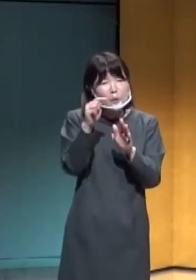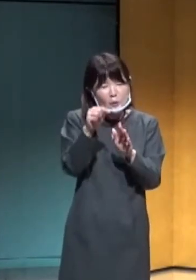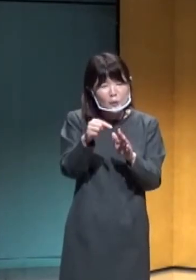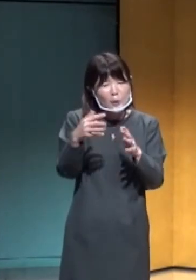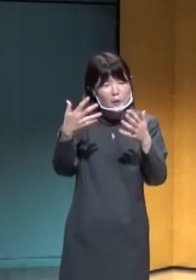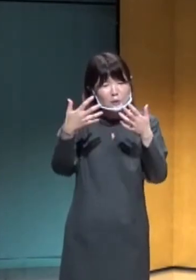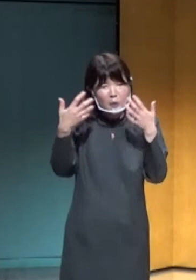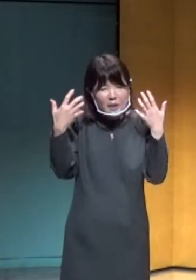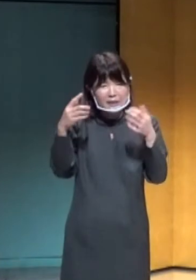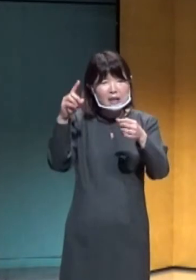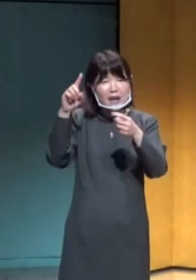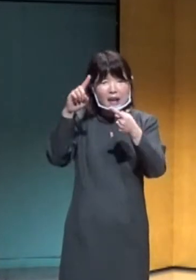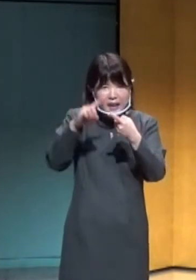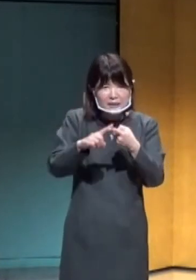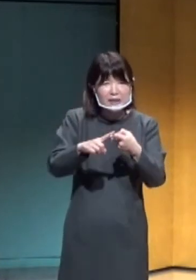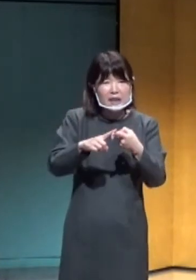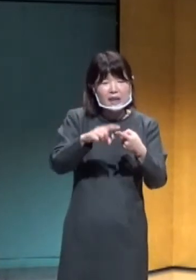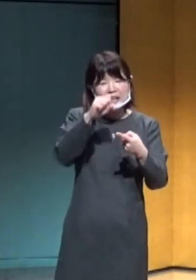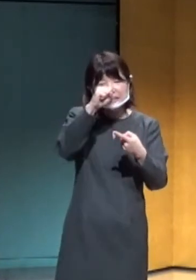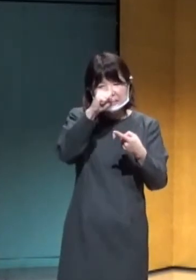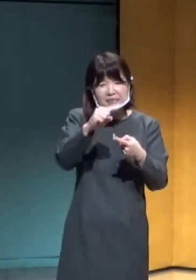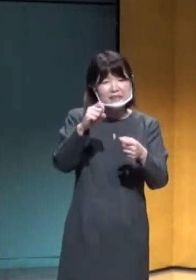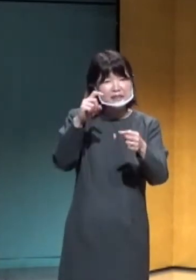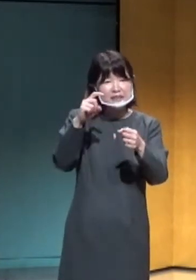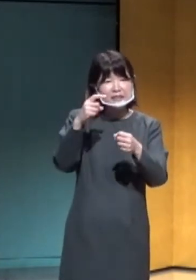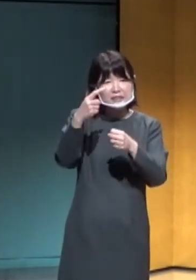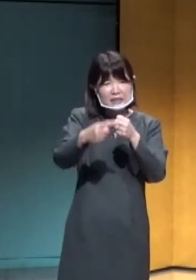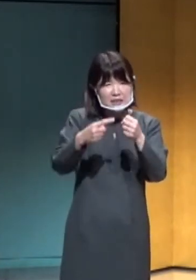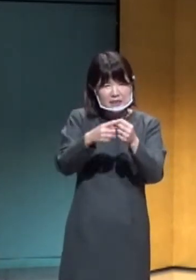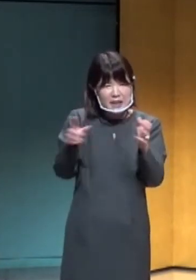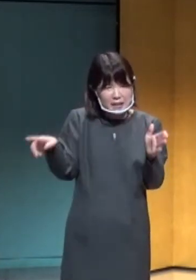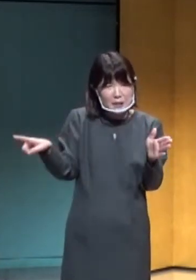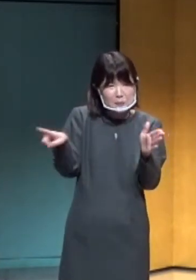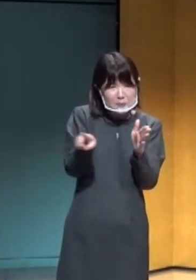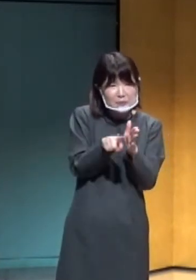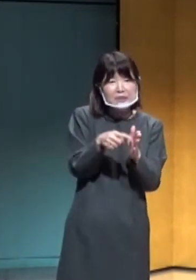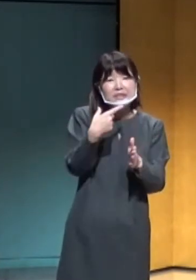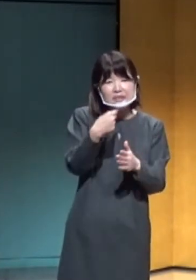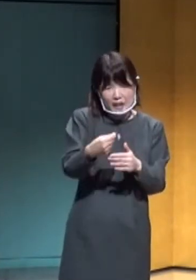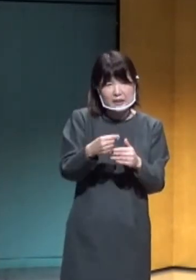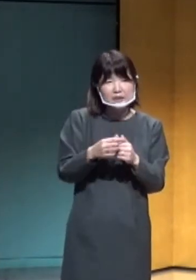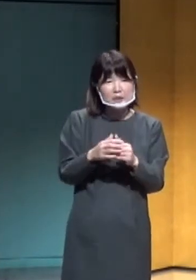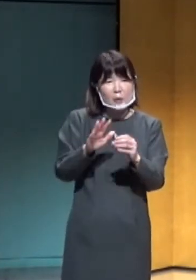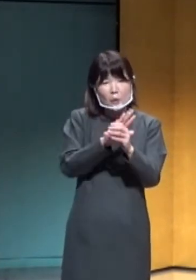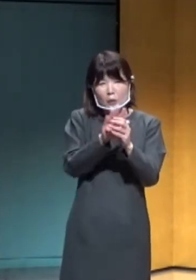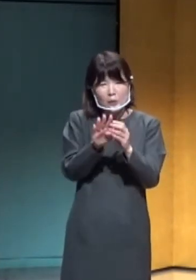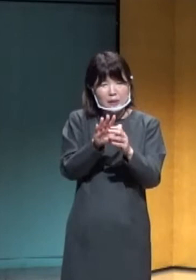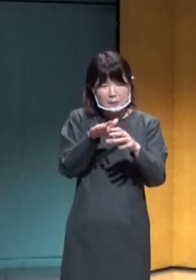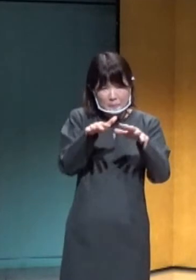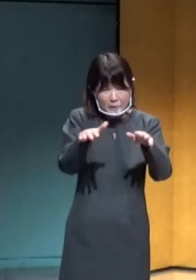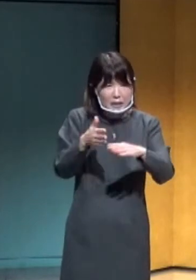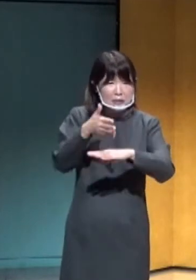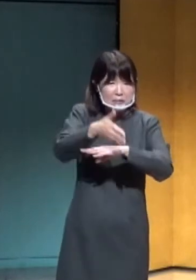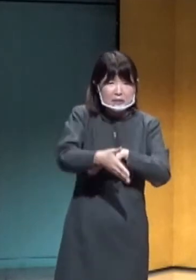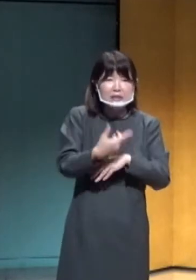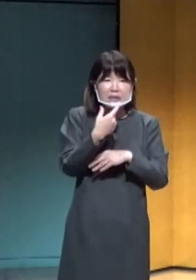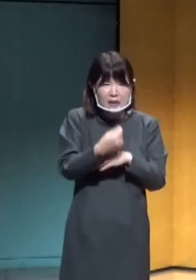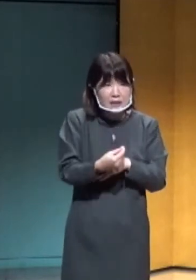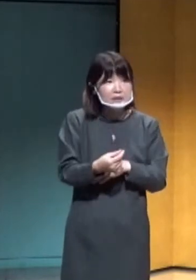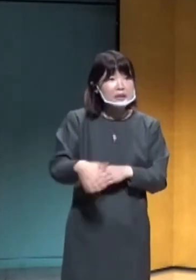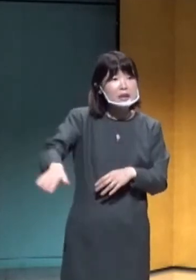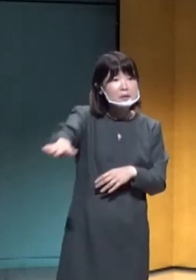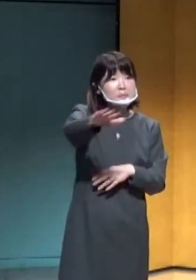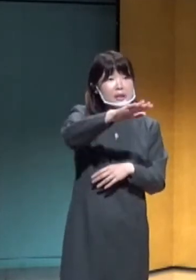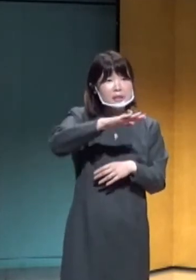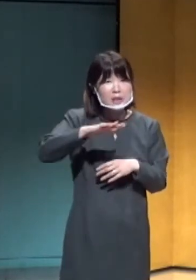っと明るい未来がある、そういった一年にしたいものであります。結びにあたりまして、本日ご参加の皆